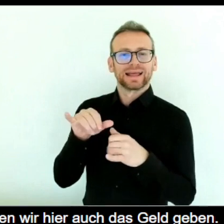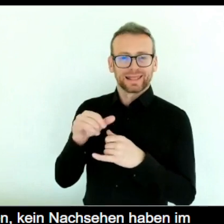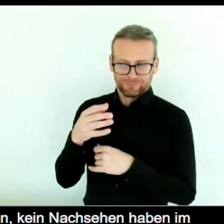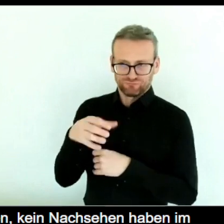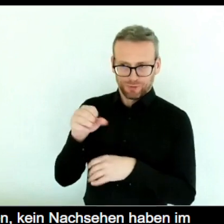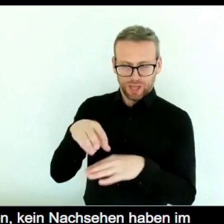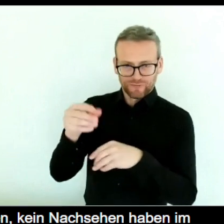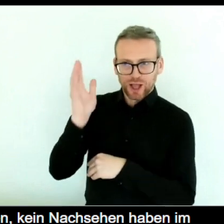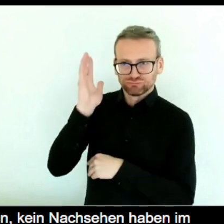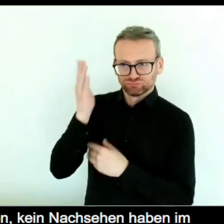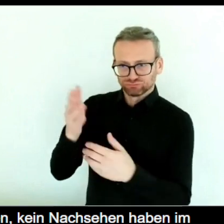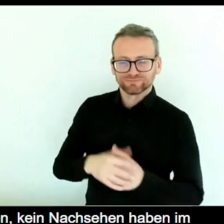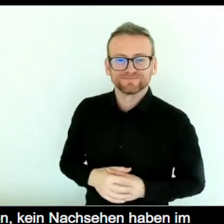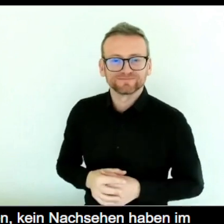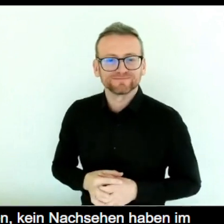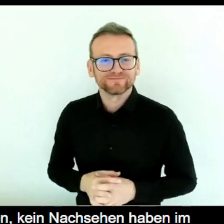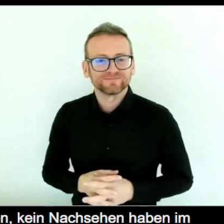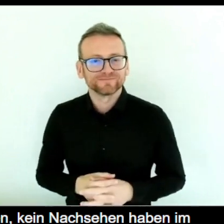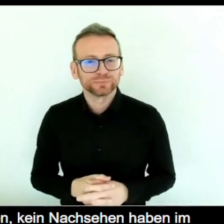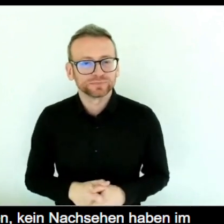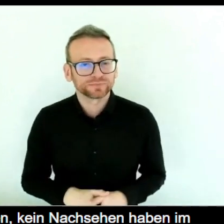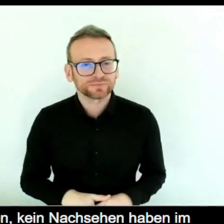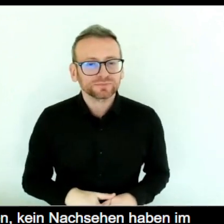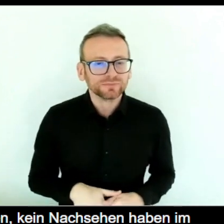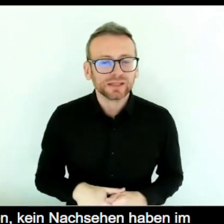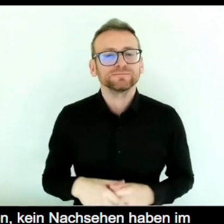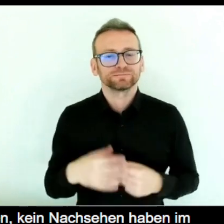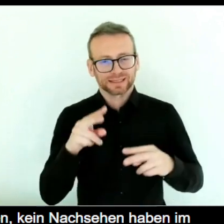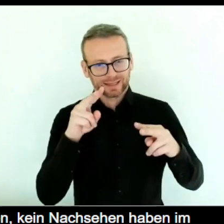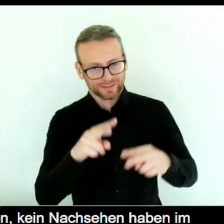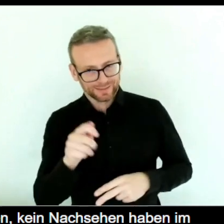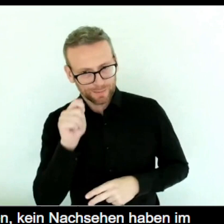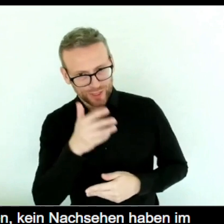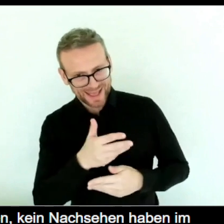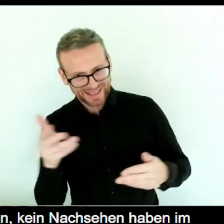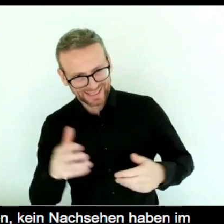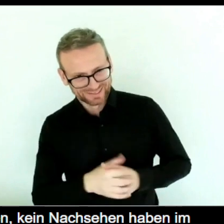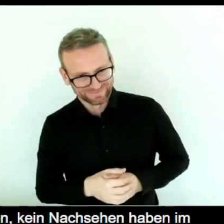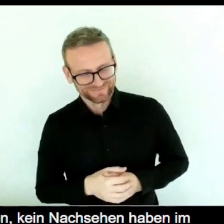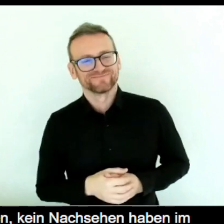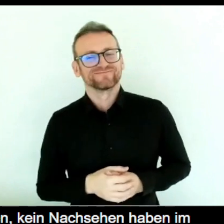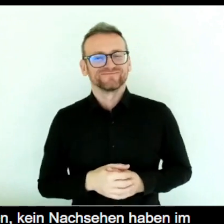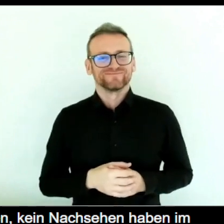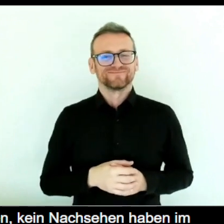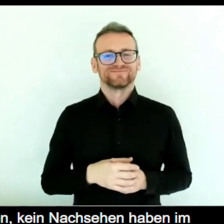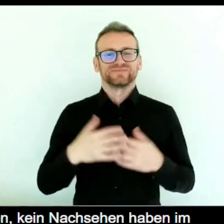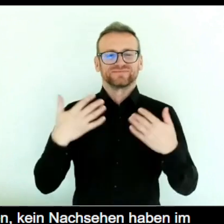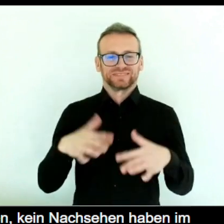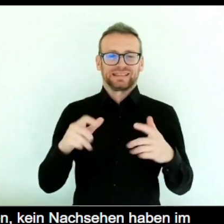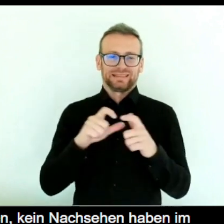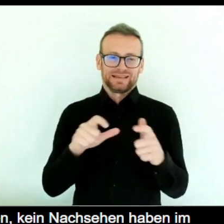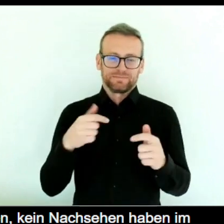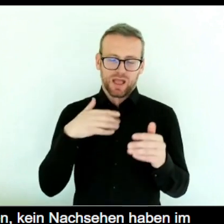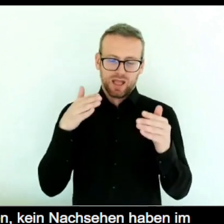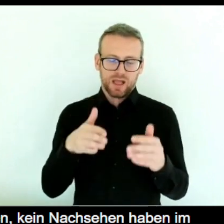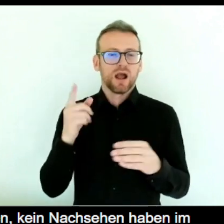der bayerischen Bauordnung gebilligt. Wir sind uns einig, der Ausbau des Mobilfunknetzes in Bayern muss beschleunigt und vereinfacht werden. Wir